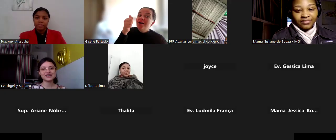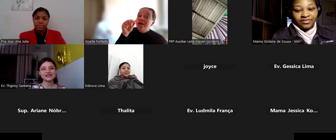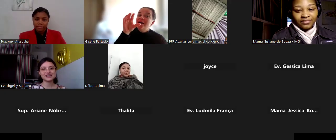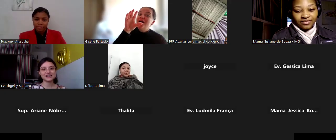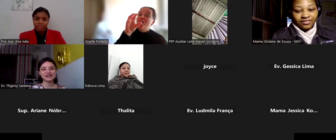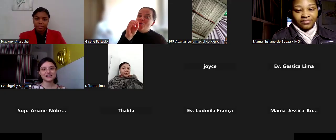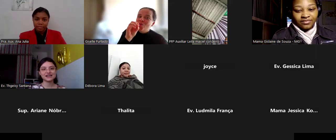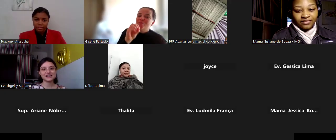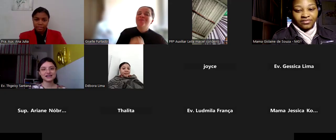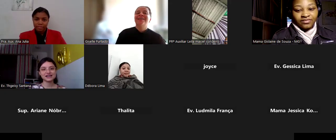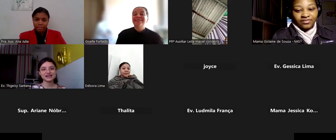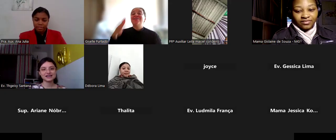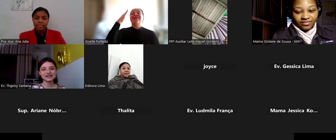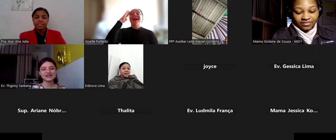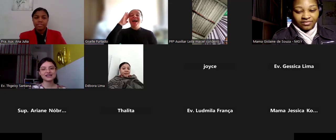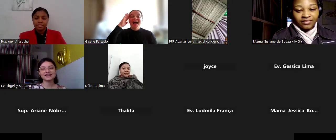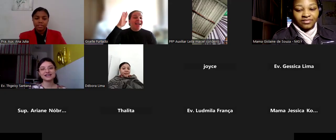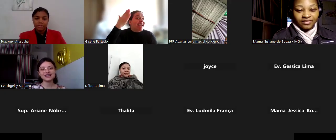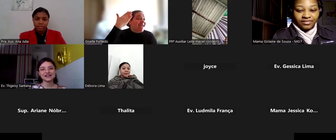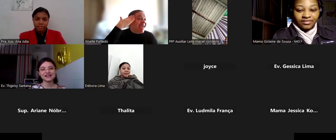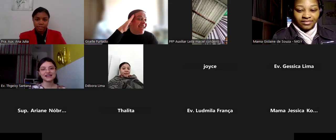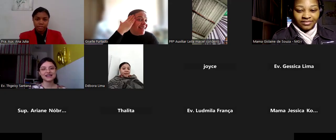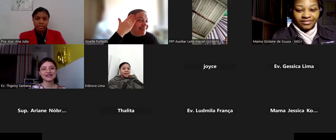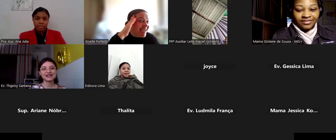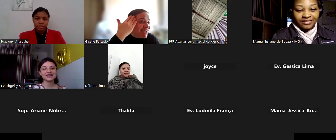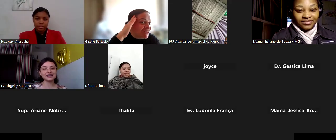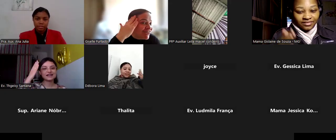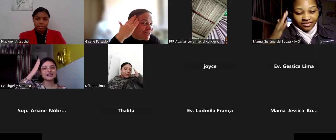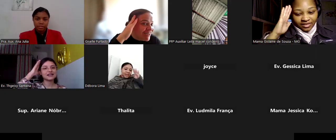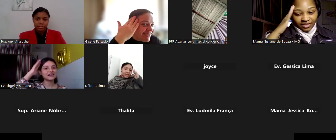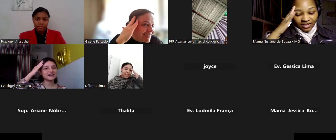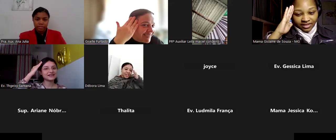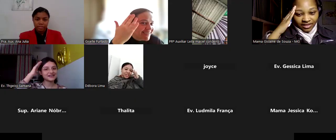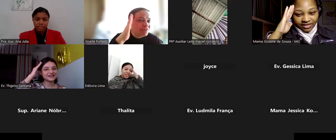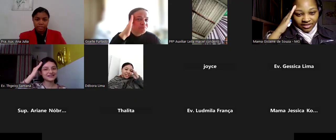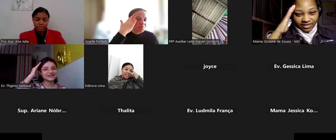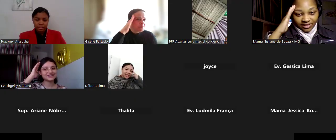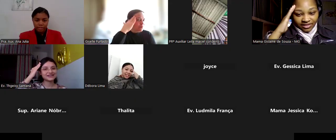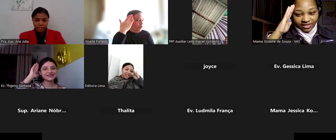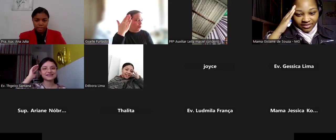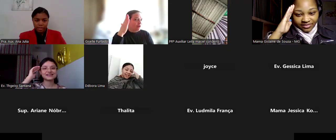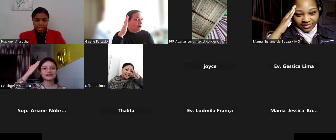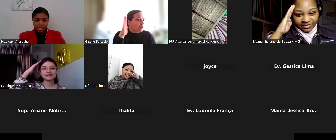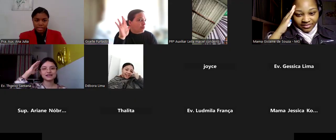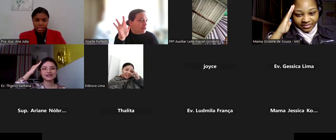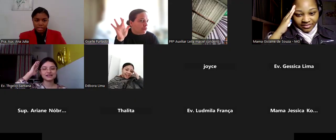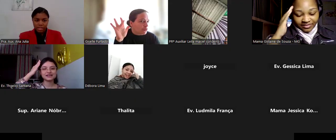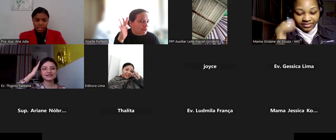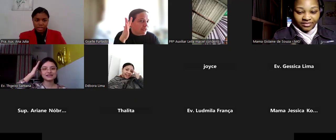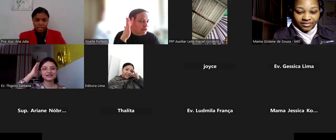Boa. Aí você vai falar, entendi. Ó, Bota o dedo